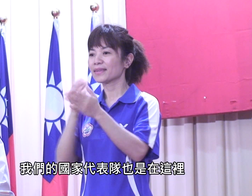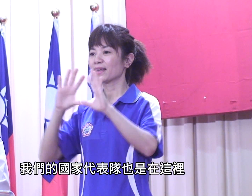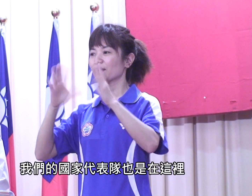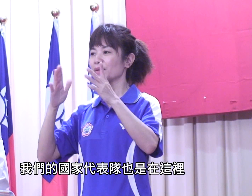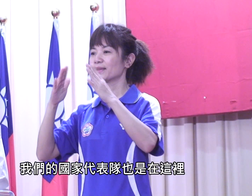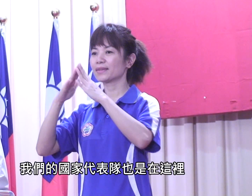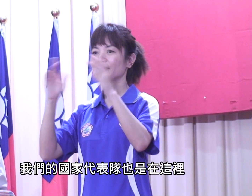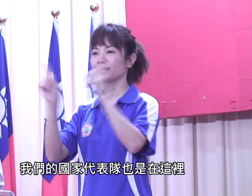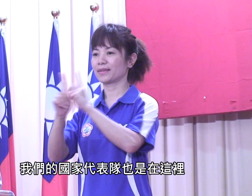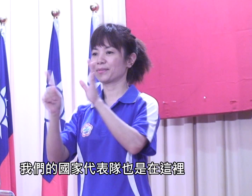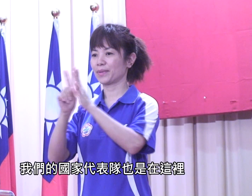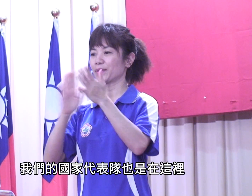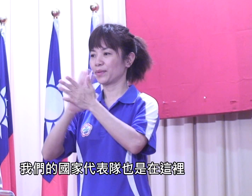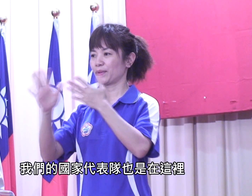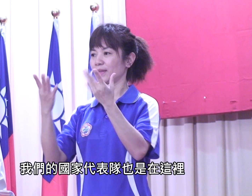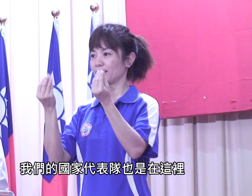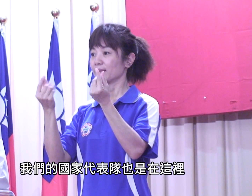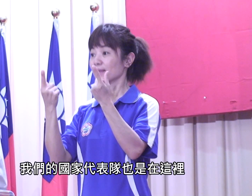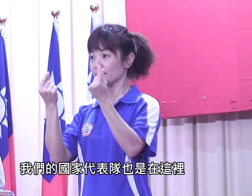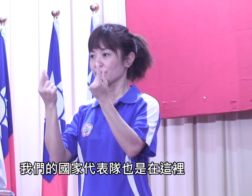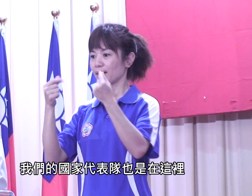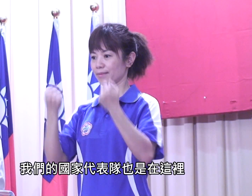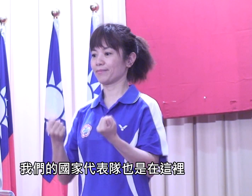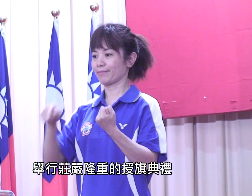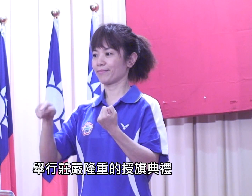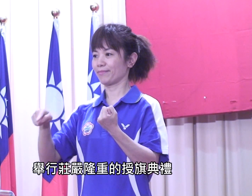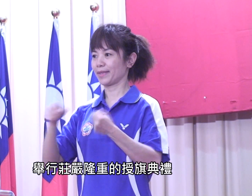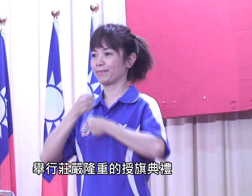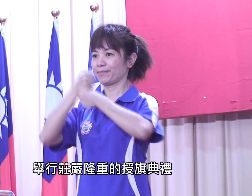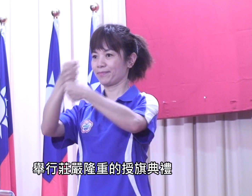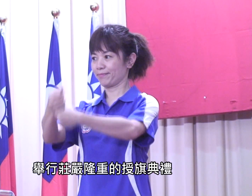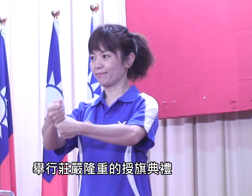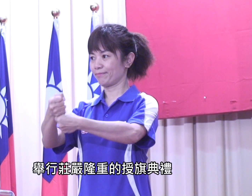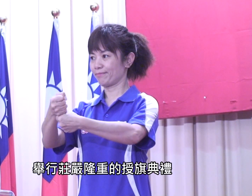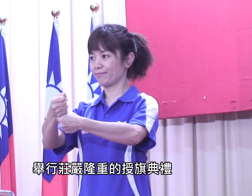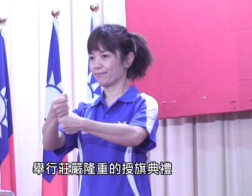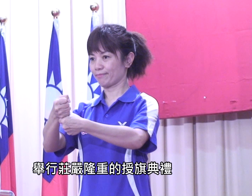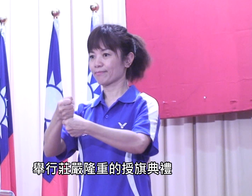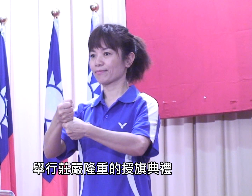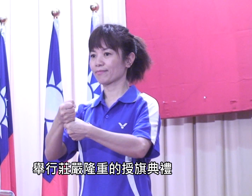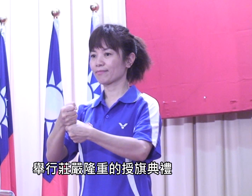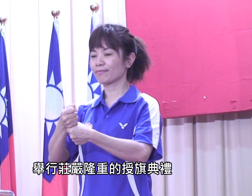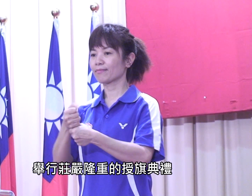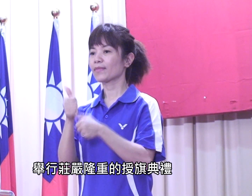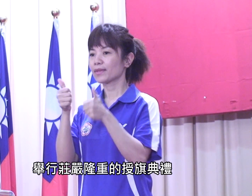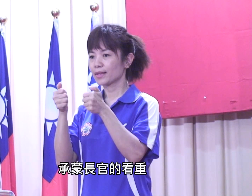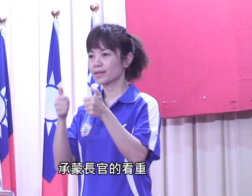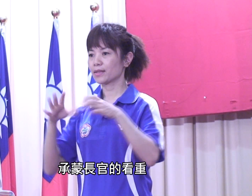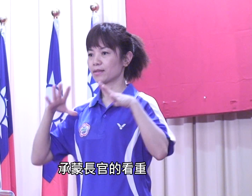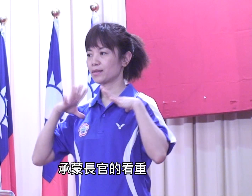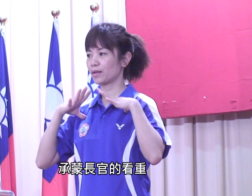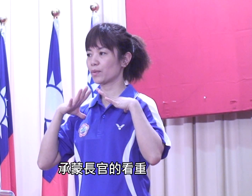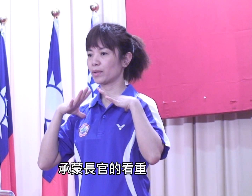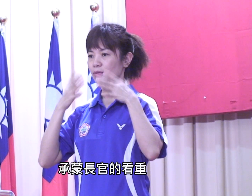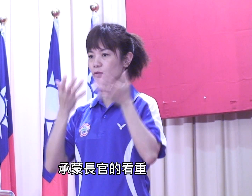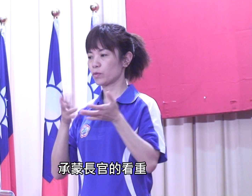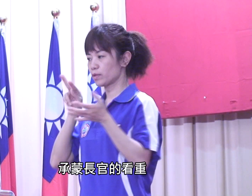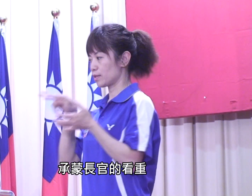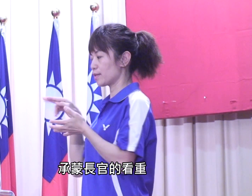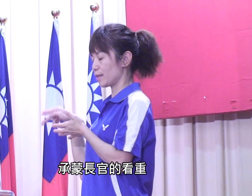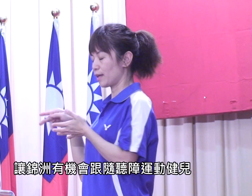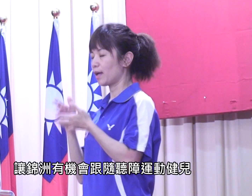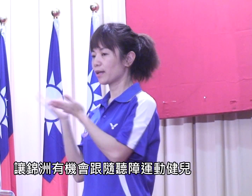家代表队也是在这里举行隆重的授旗典礼，承蒙我们长官的看重，让锦州有机